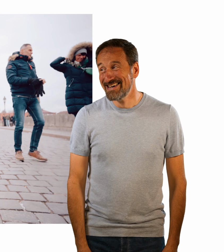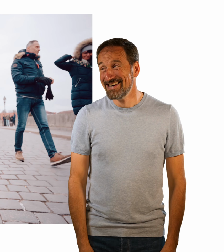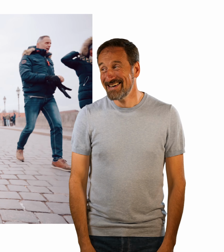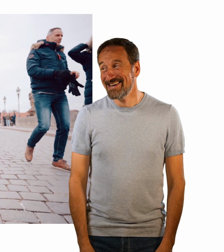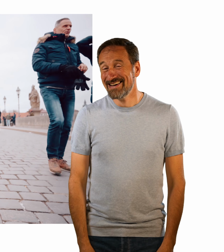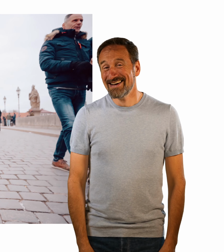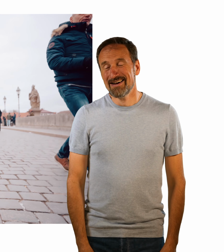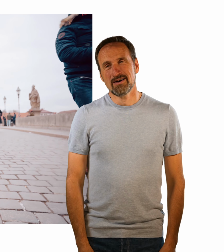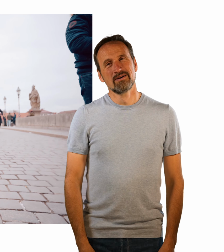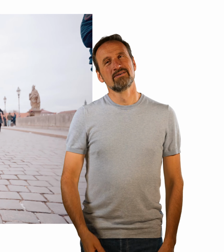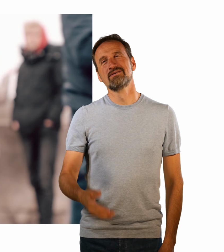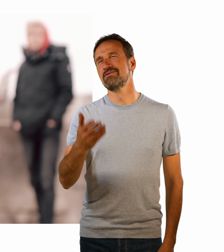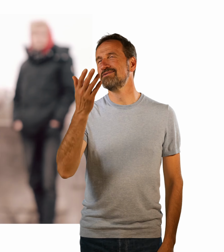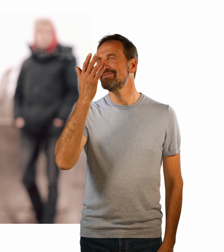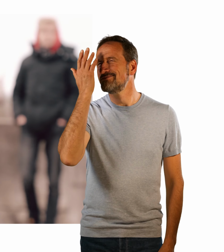Ey,